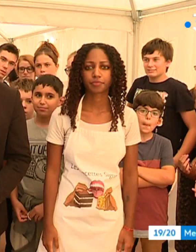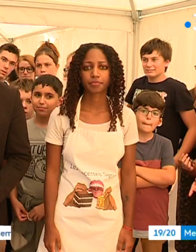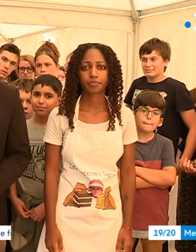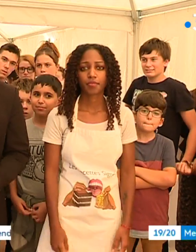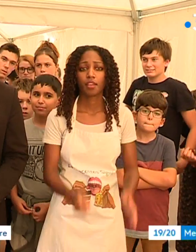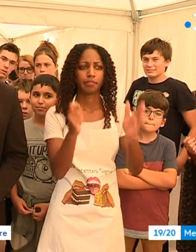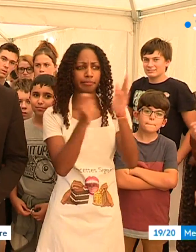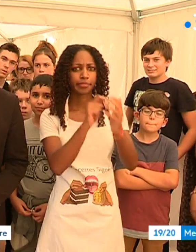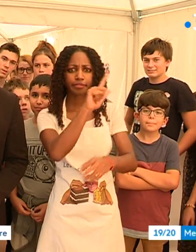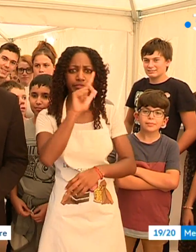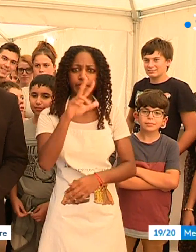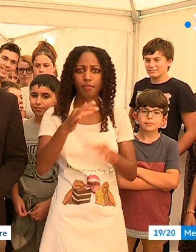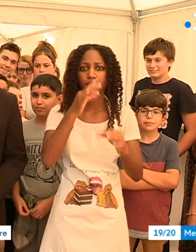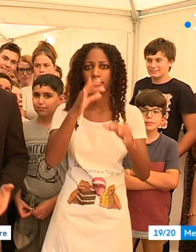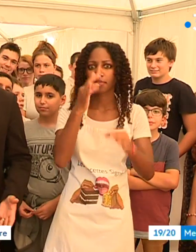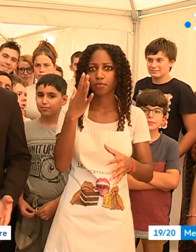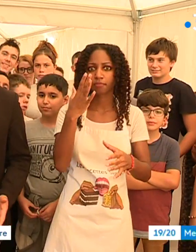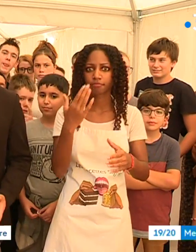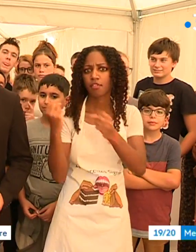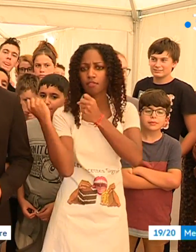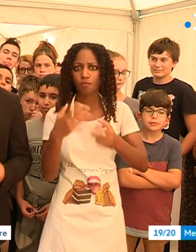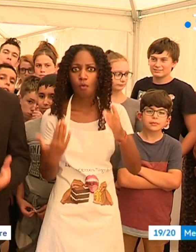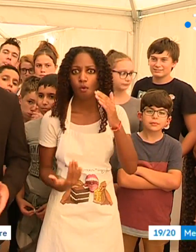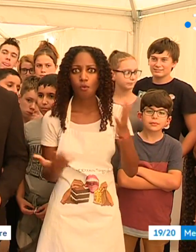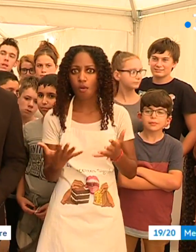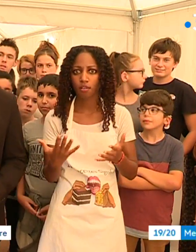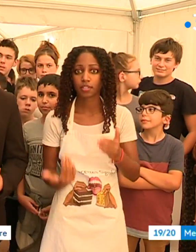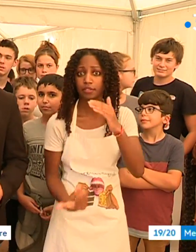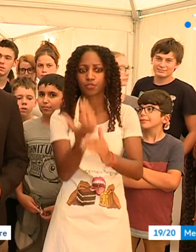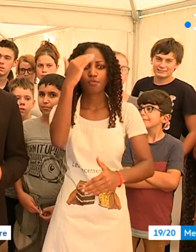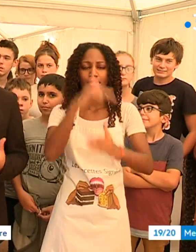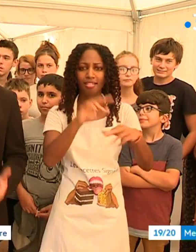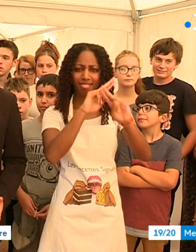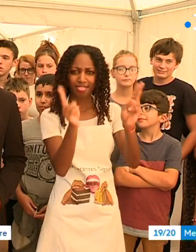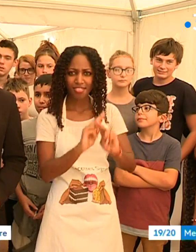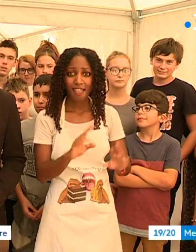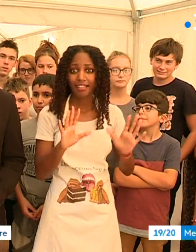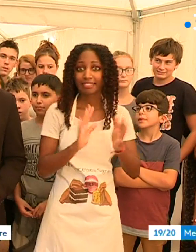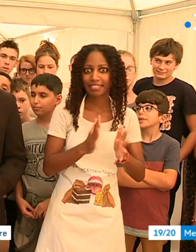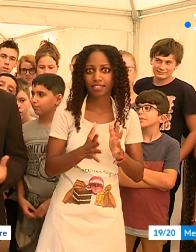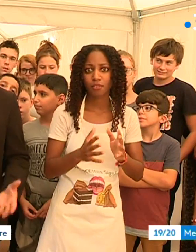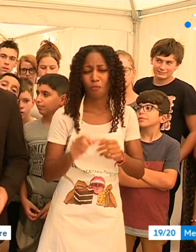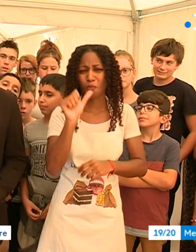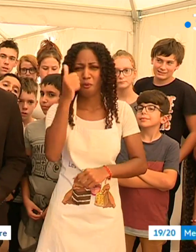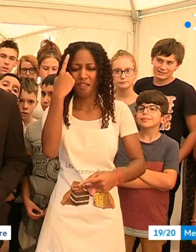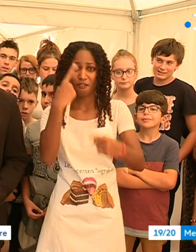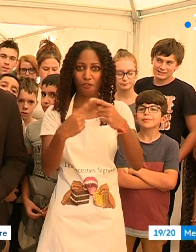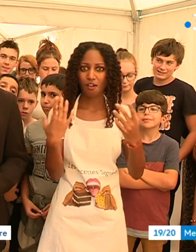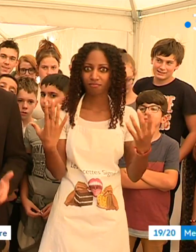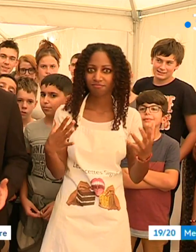La journée internationale des langues des signes sera célébrée ce dimanche 23 septembre pour la toute première fois. Et à Metz,